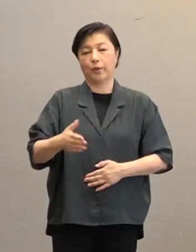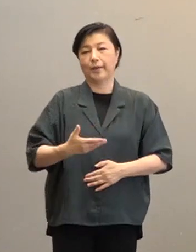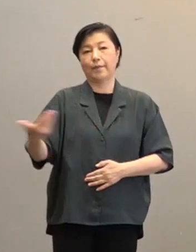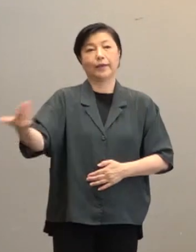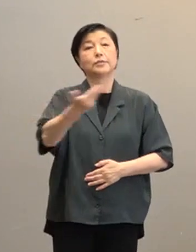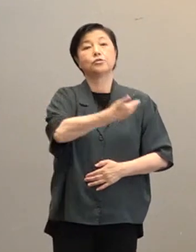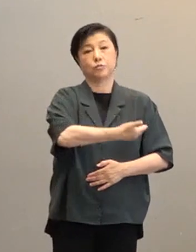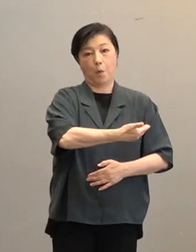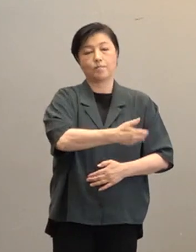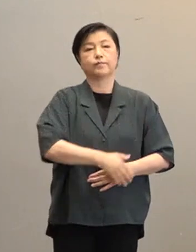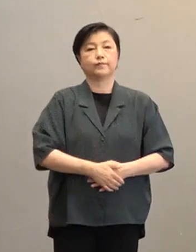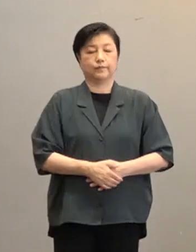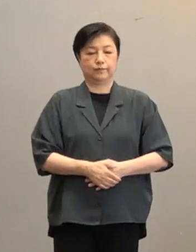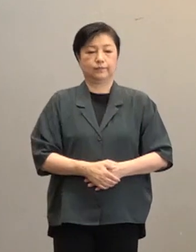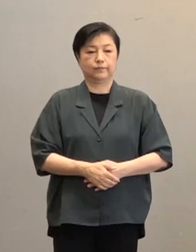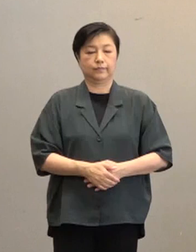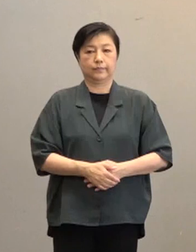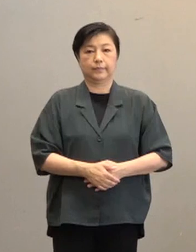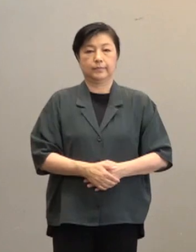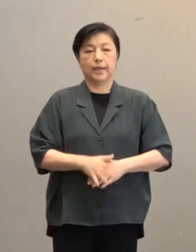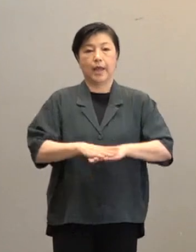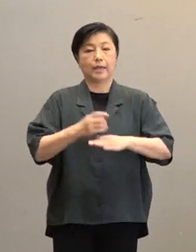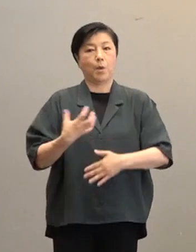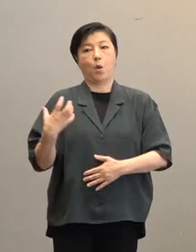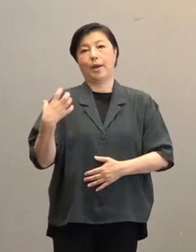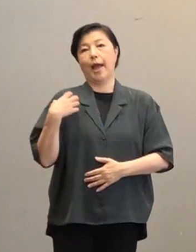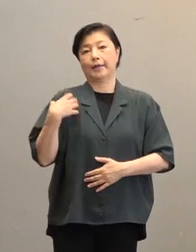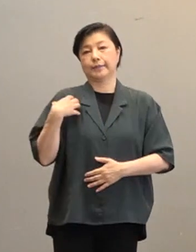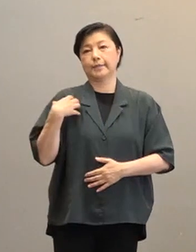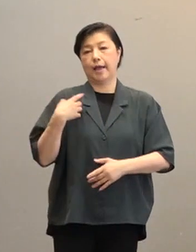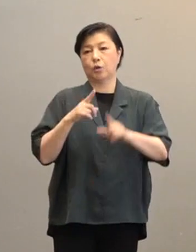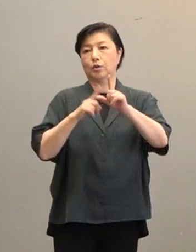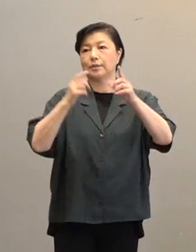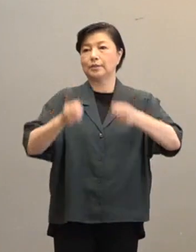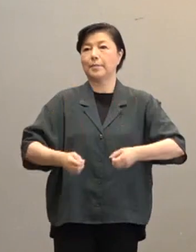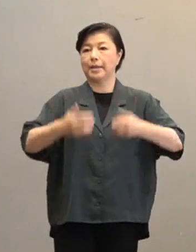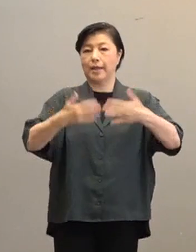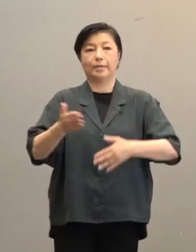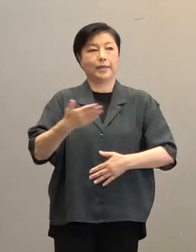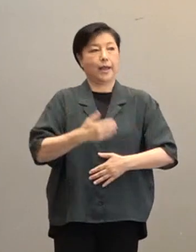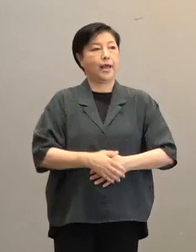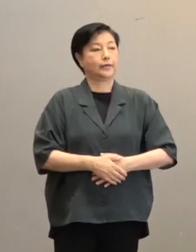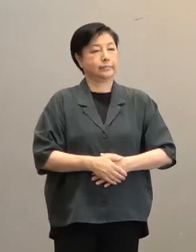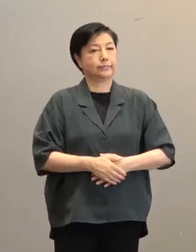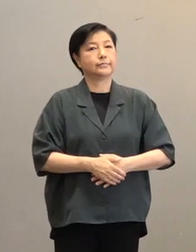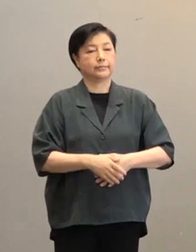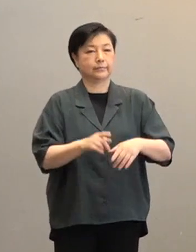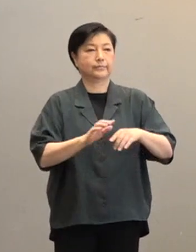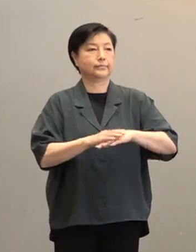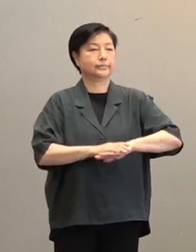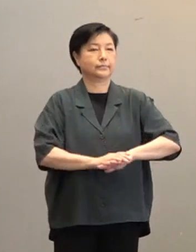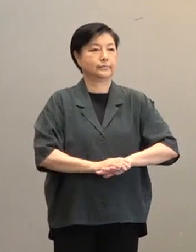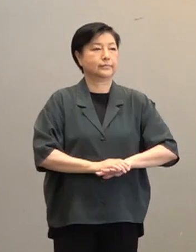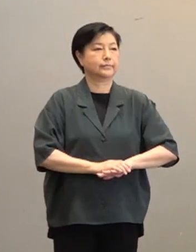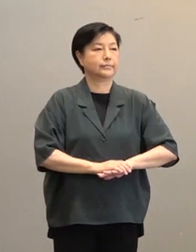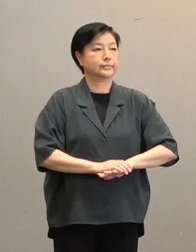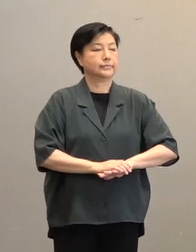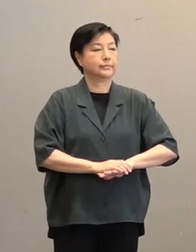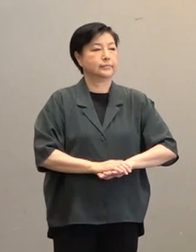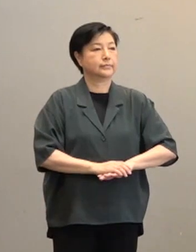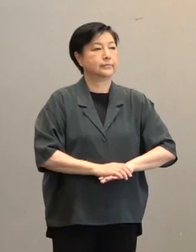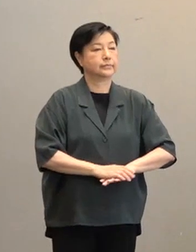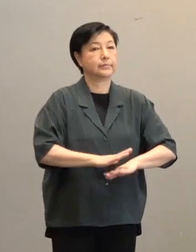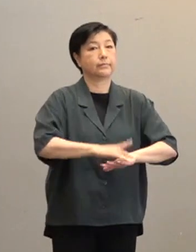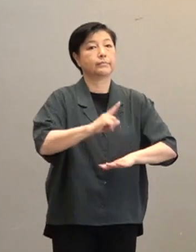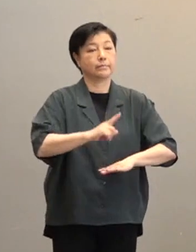問になります。はじめに幹事社千葉テレビさんお願いします。 今月の感謝千葉テレビ前です。よろしくお願いします。